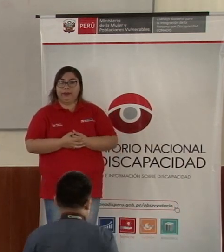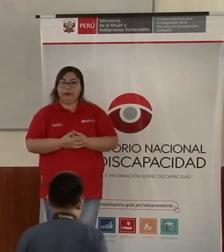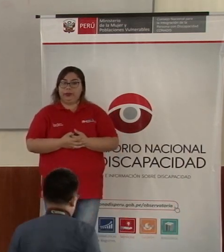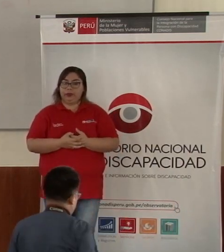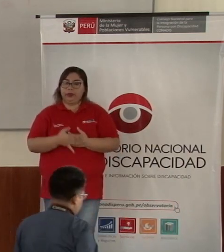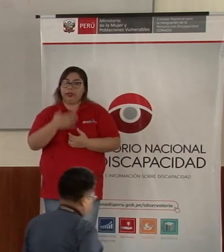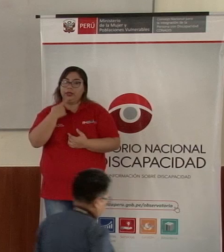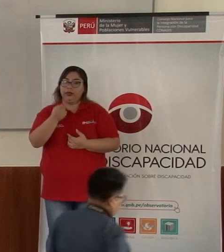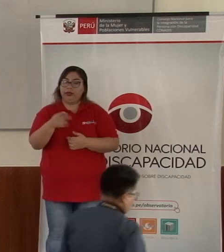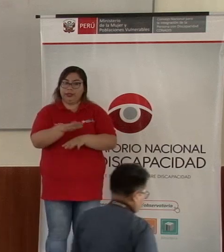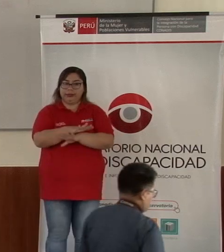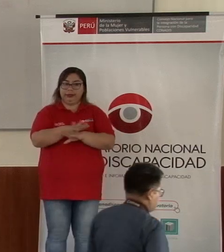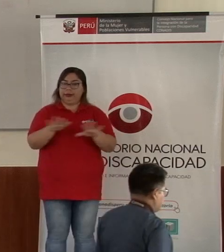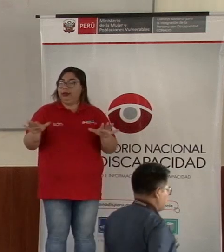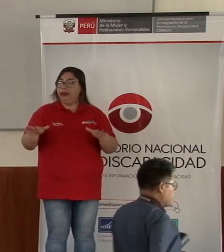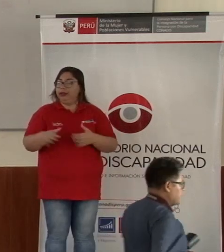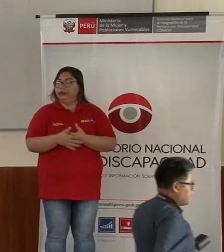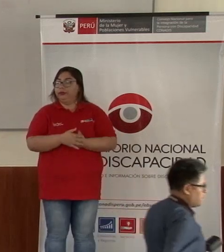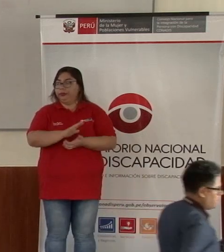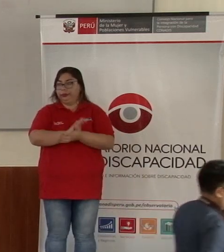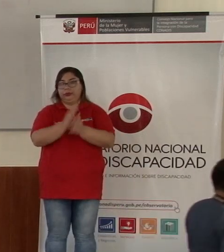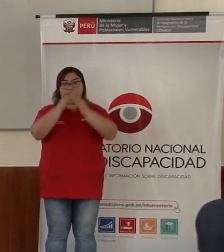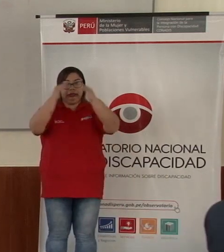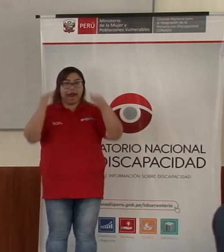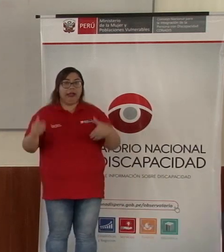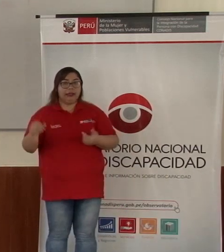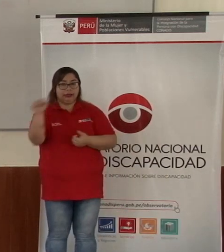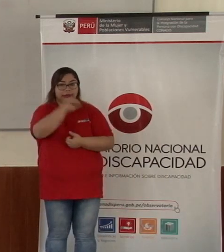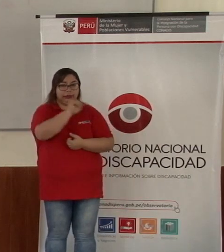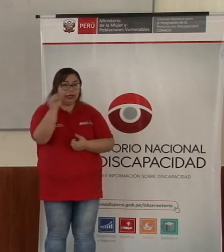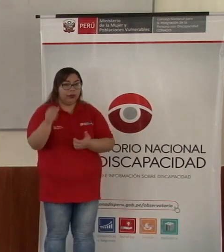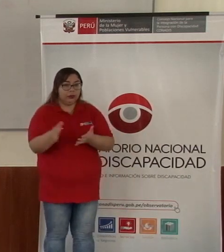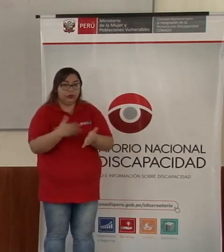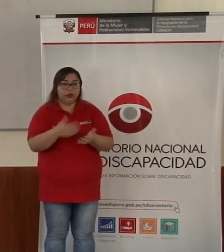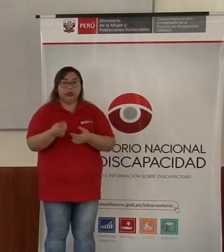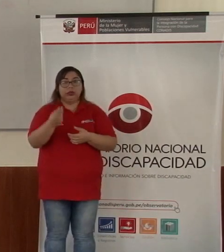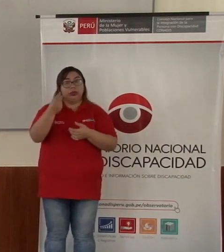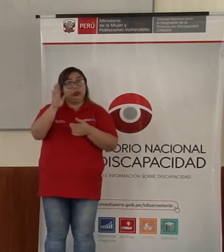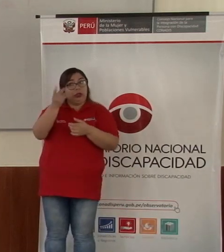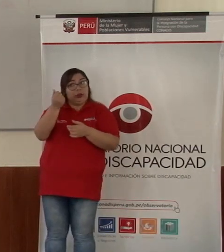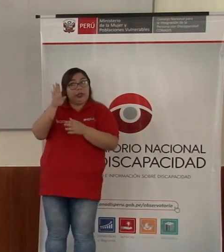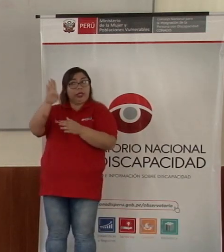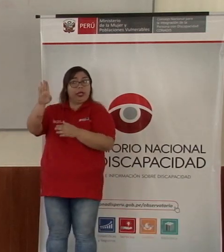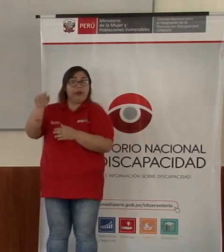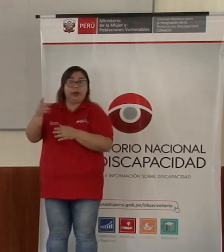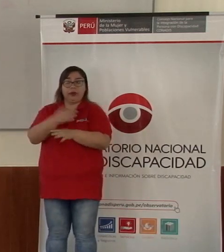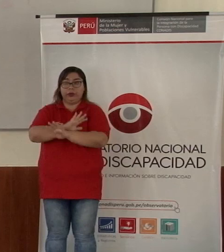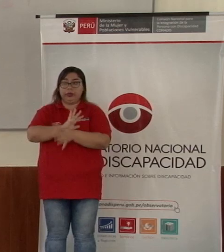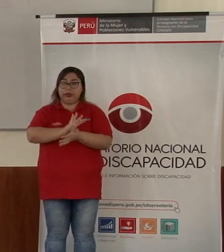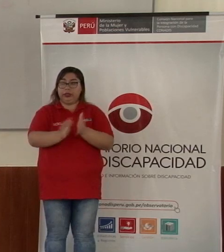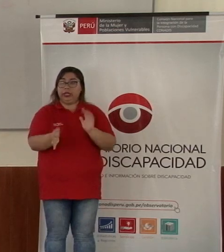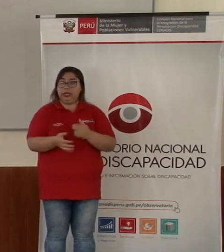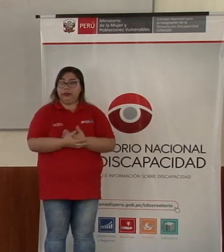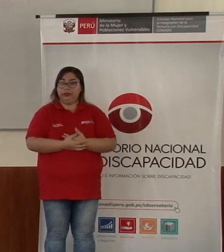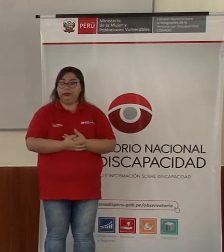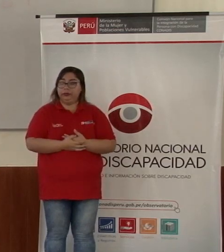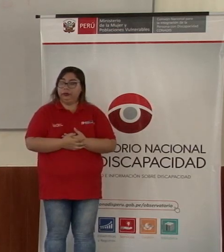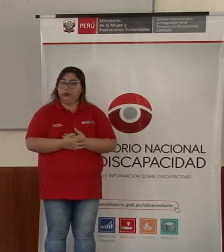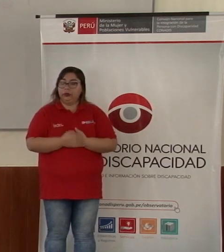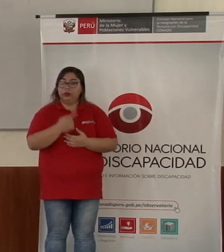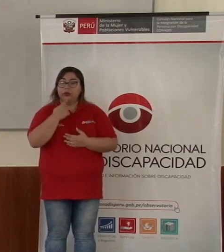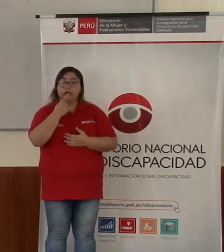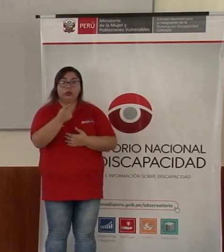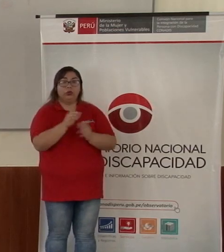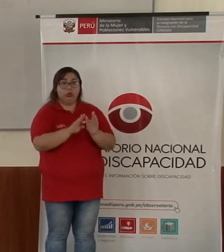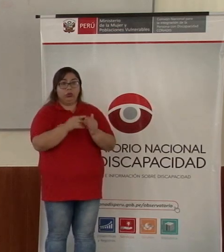Y te dejen sin nada, sin casa, sin auto, sin cuentas, porque cuando estás interdictado no